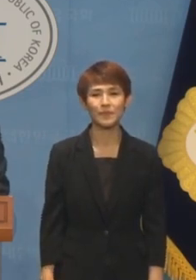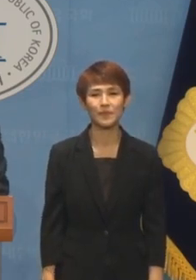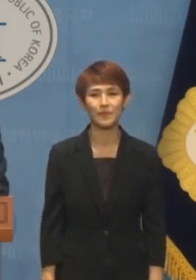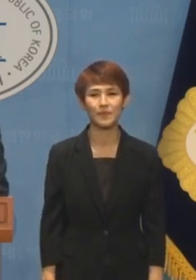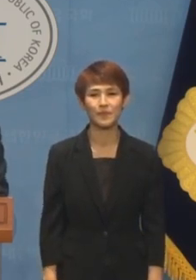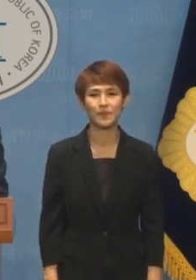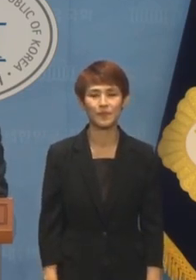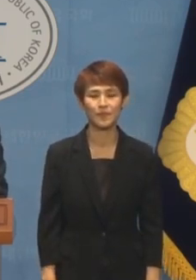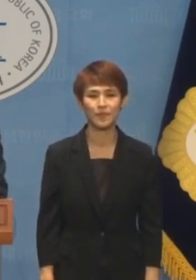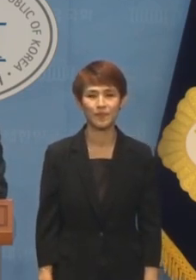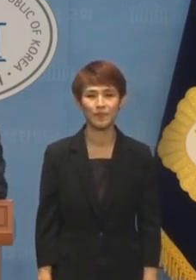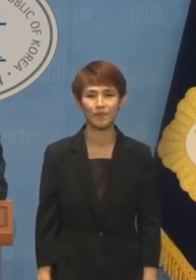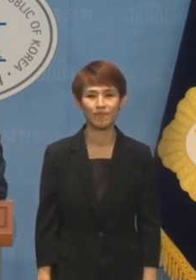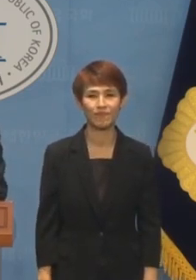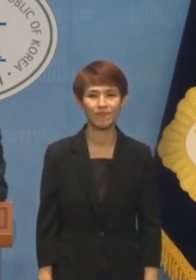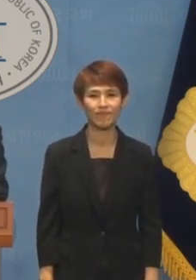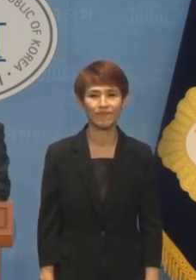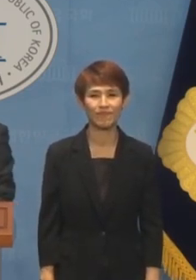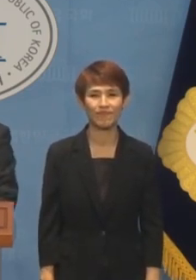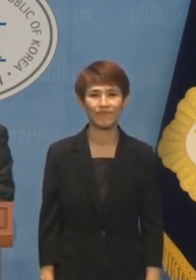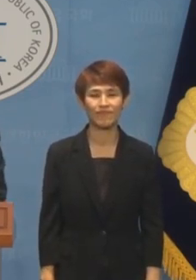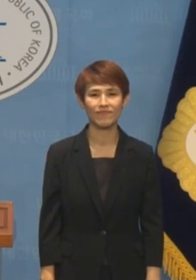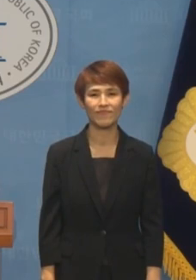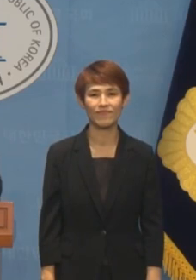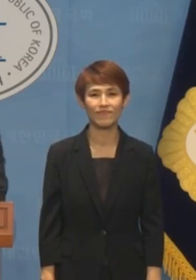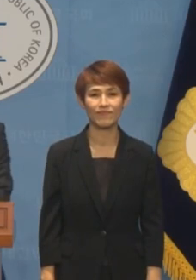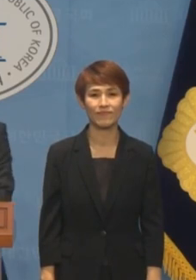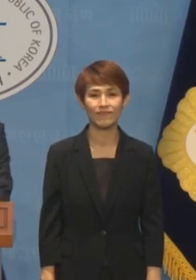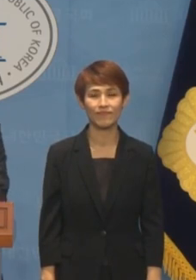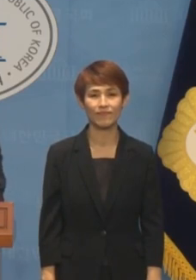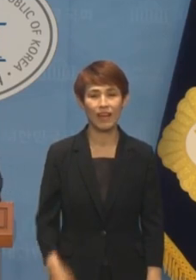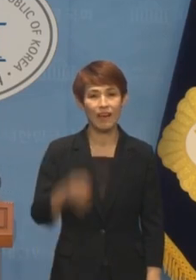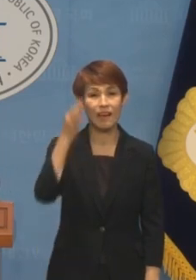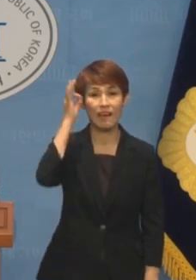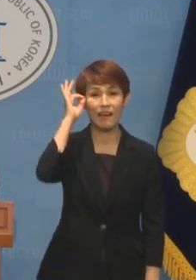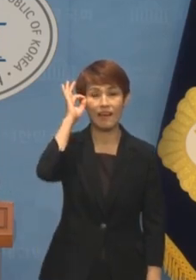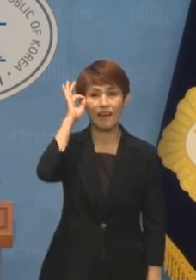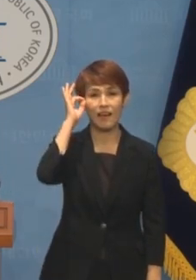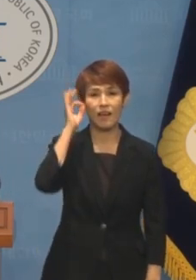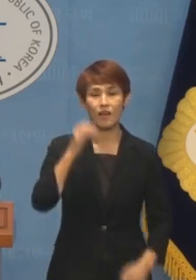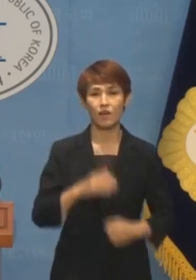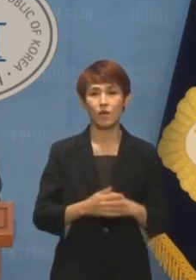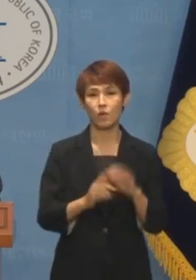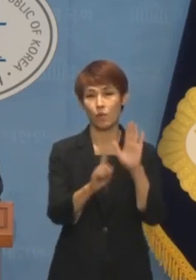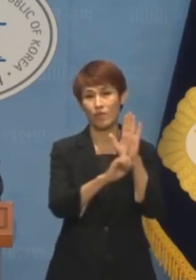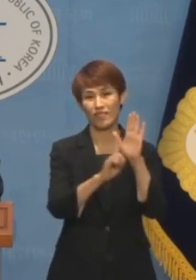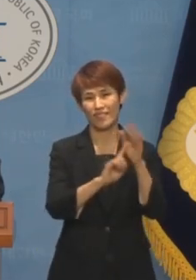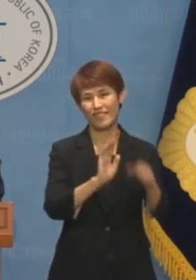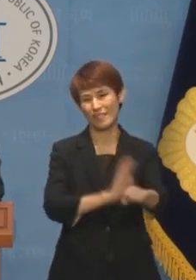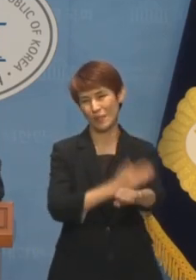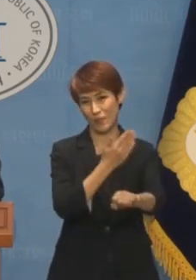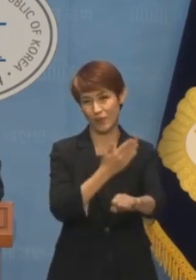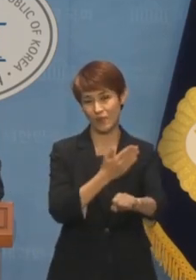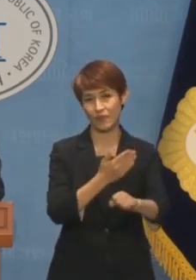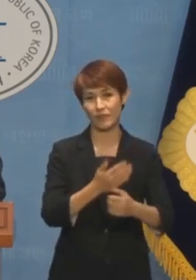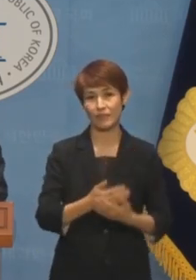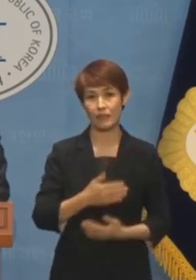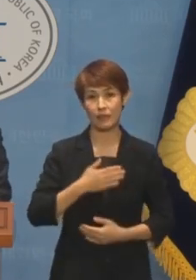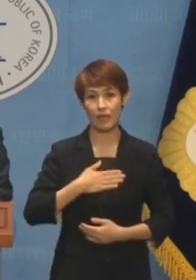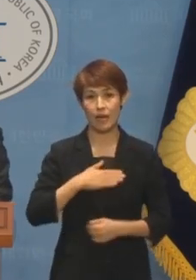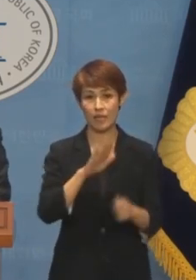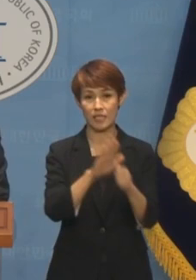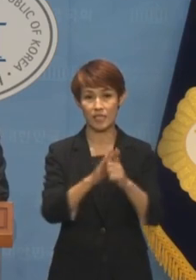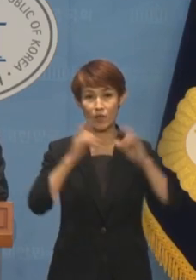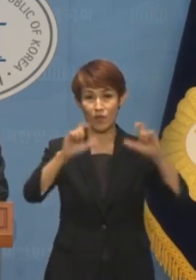통한 기자회견 진행하도록 하겠습니다. 그리고 그 공지가 좀 잘못 나가 있어가지고 제가 지지선언하는 게 아니고 두